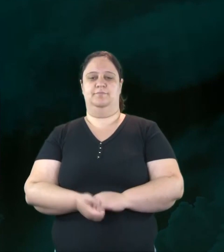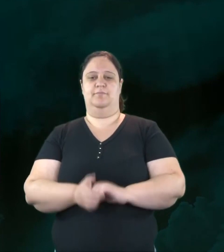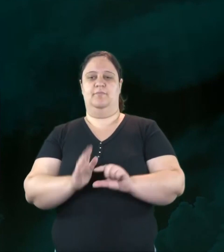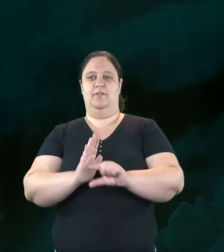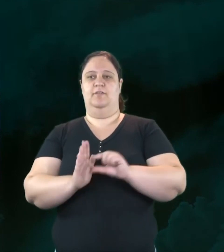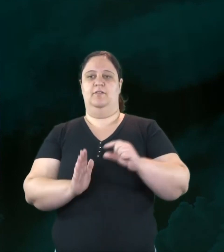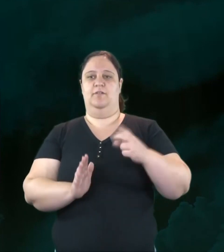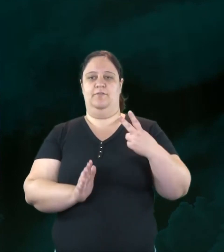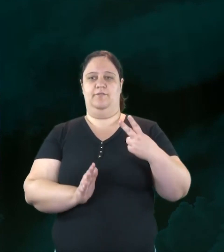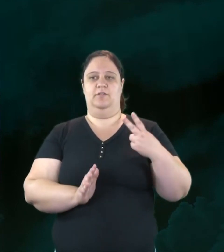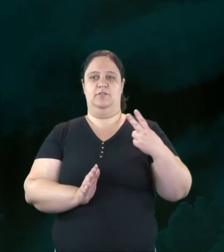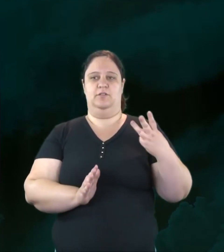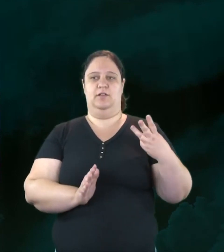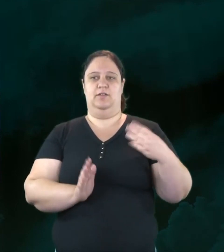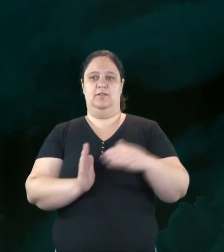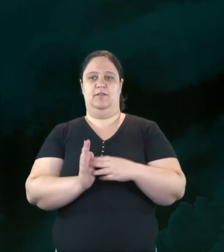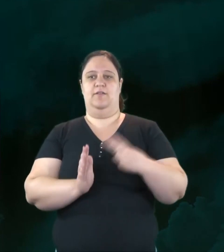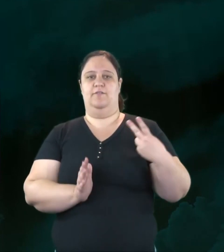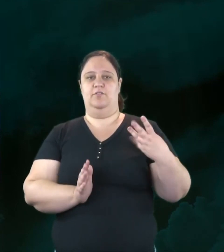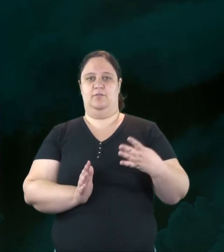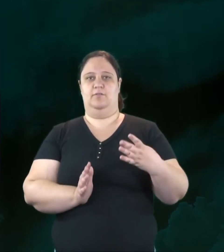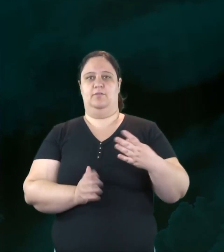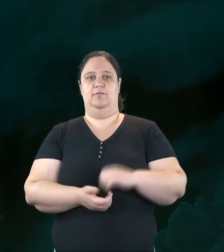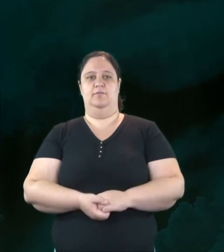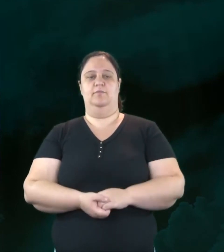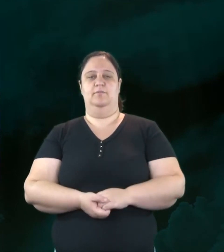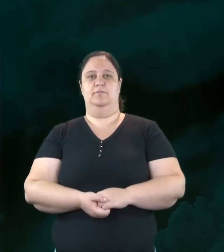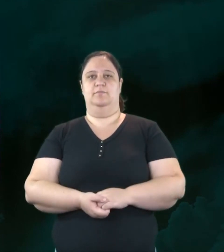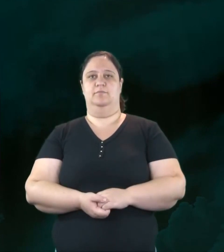Versículos 23 e 24.